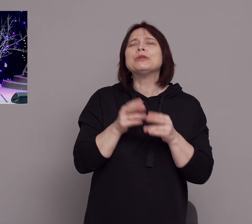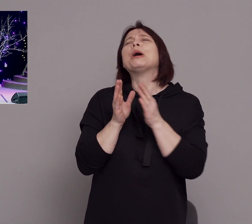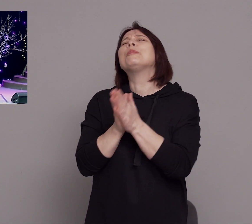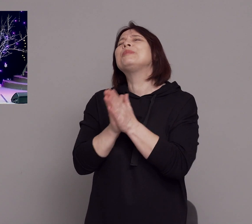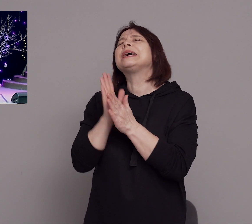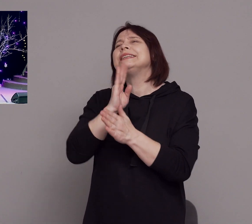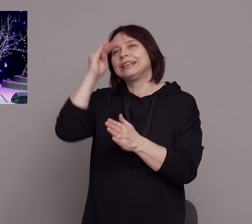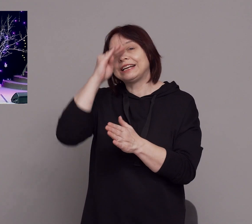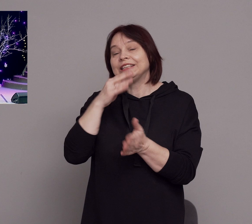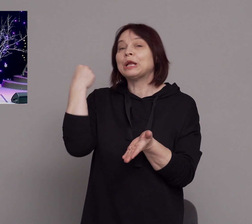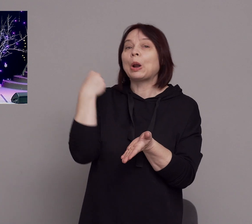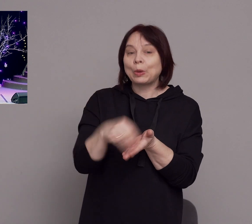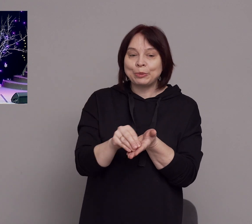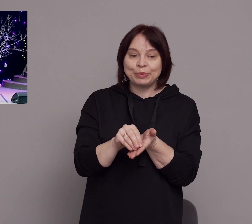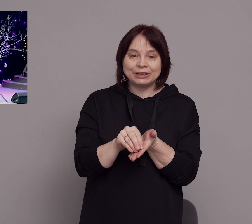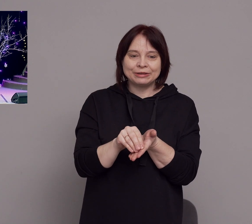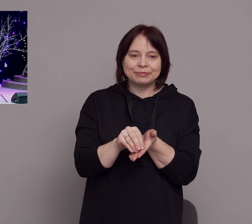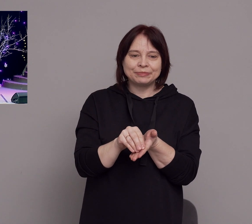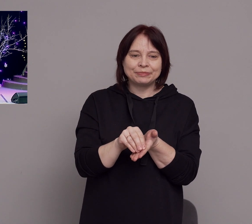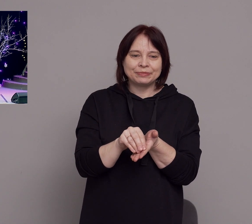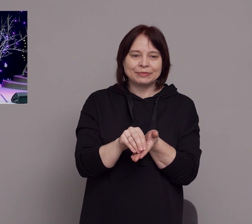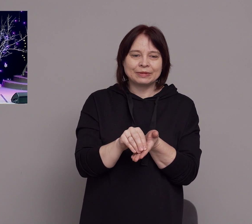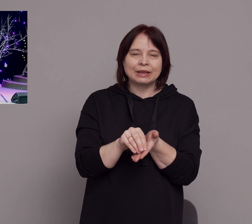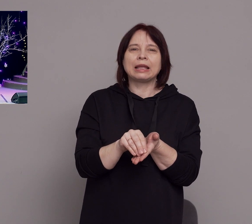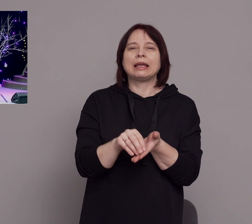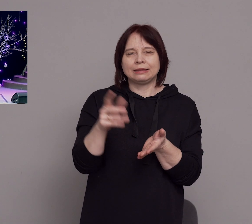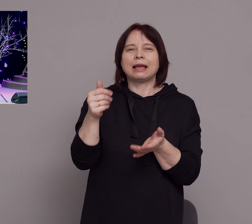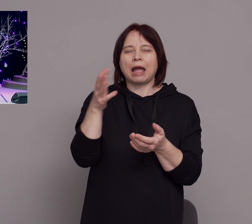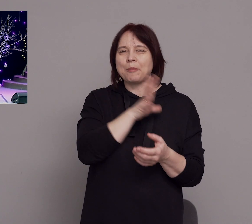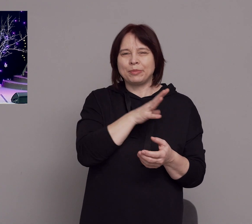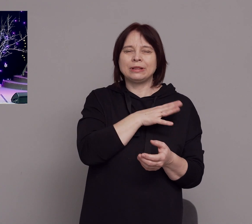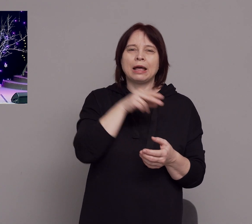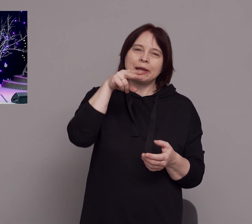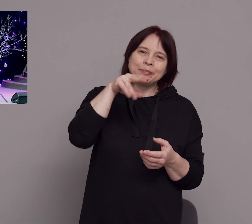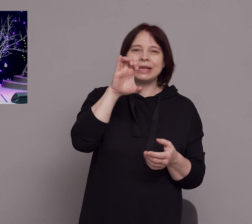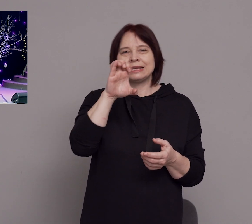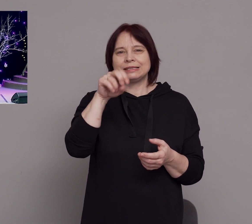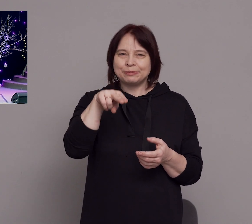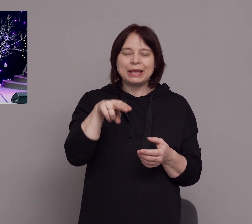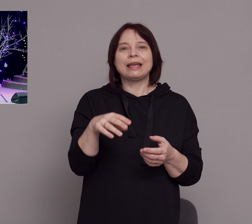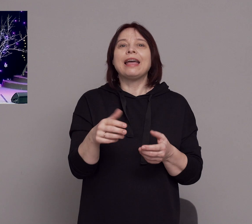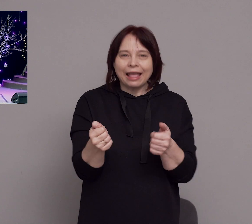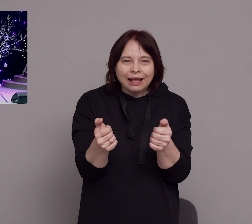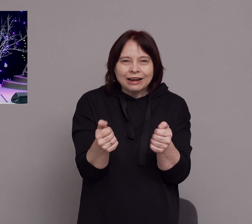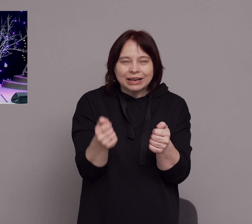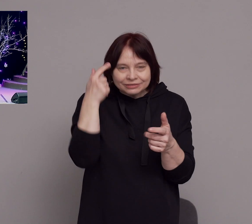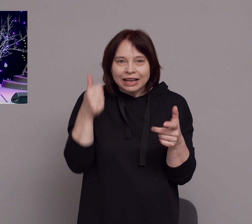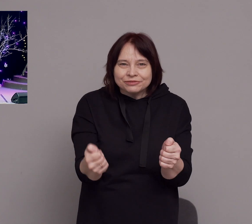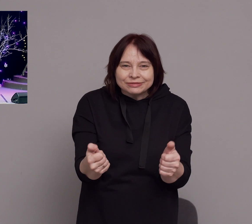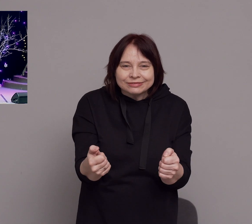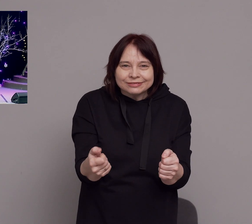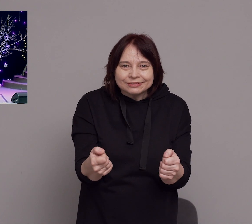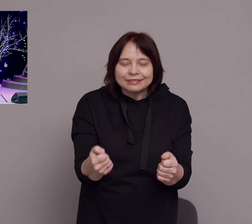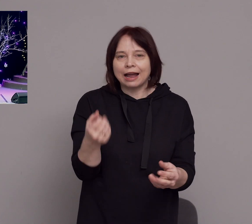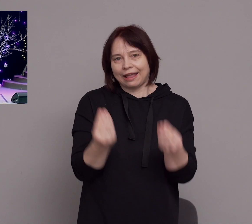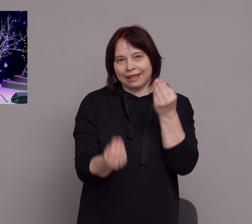нам, это было тогда PSP, как бы игровая приставка, то же самое, что сейчас телефон. И мы